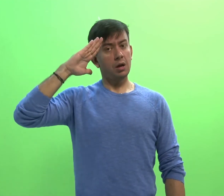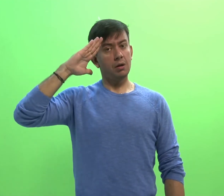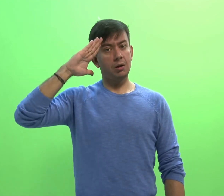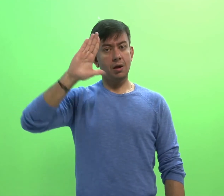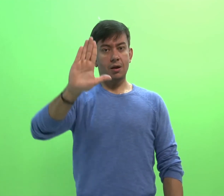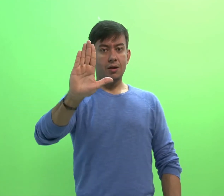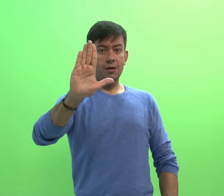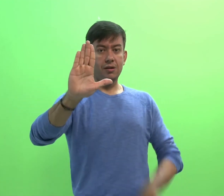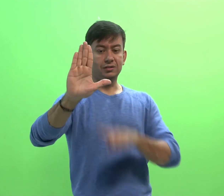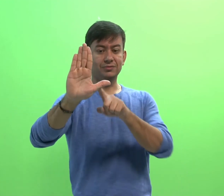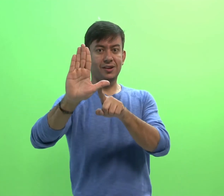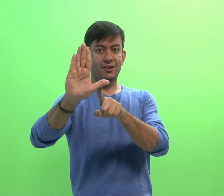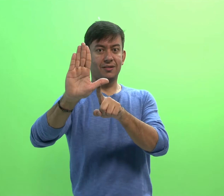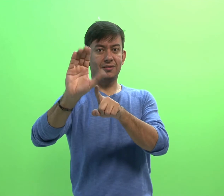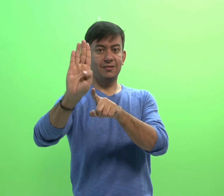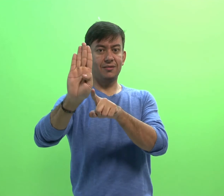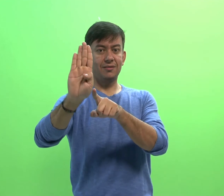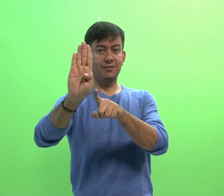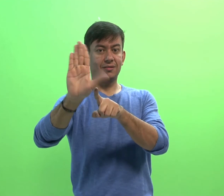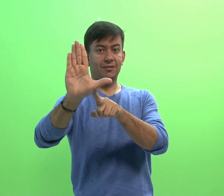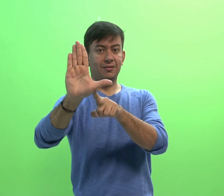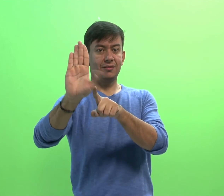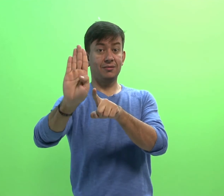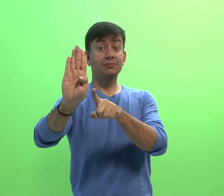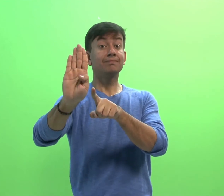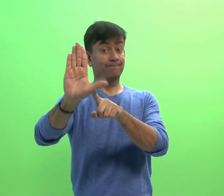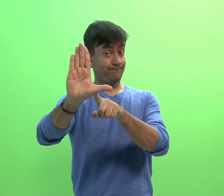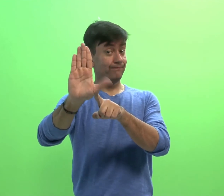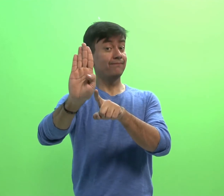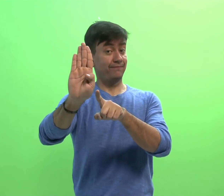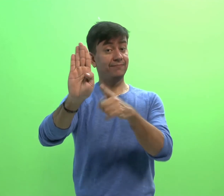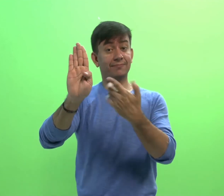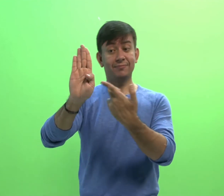Estou em posição de sentido. Há quem faça com o dedo, com o polegar